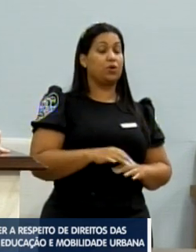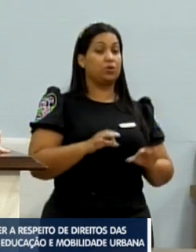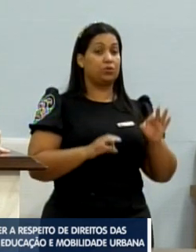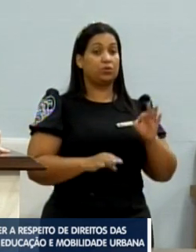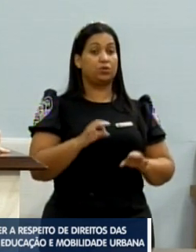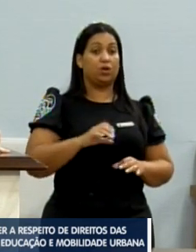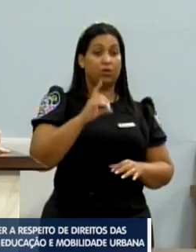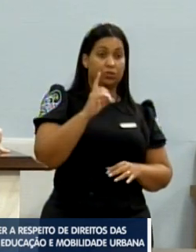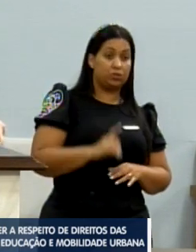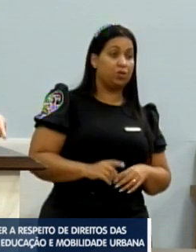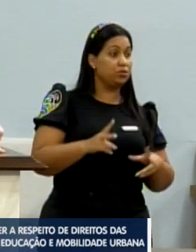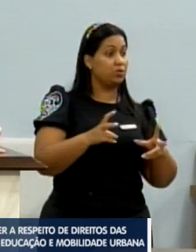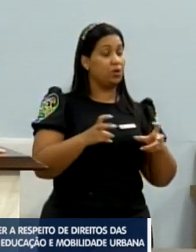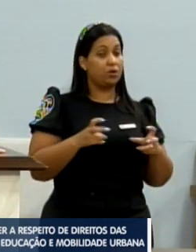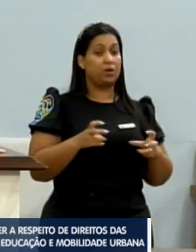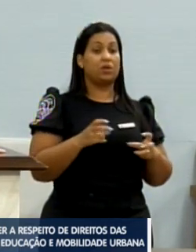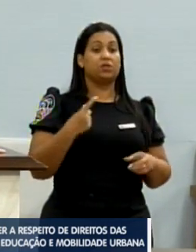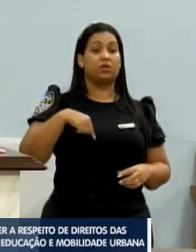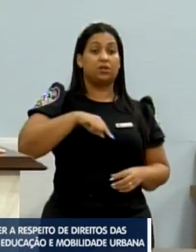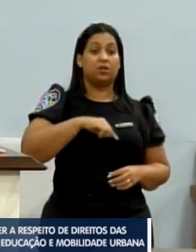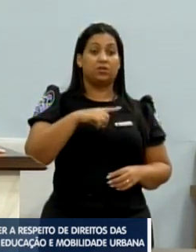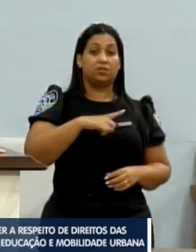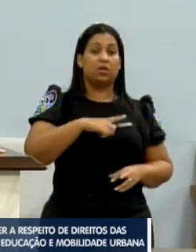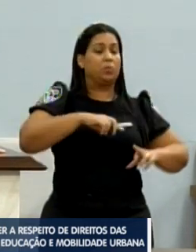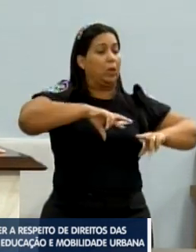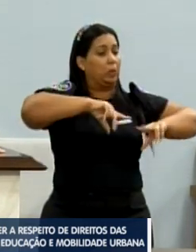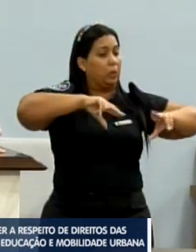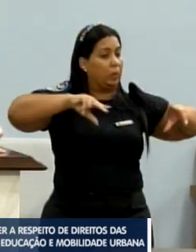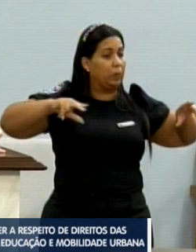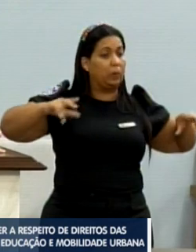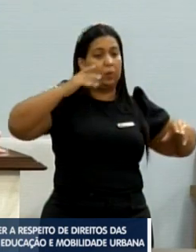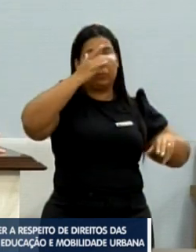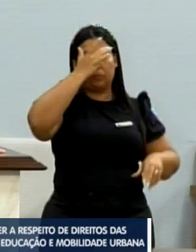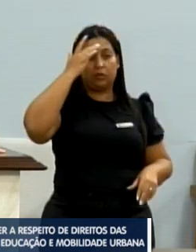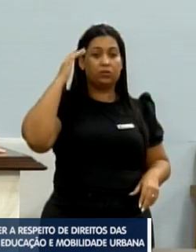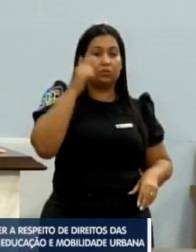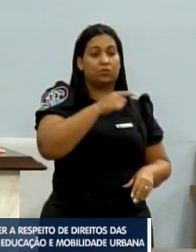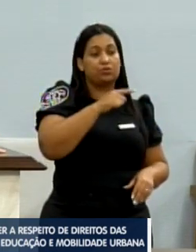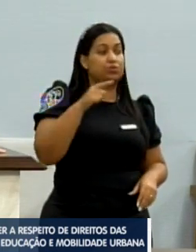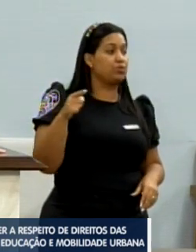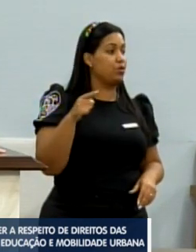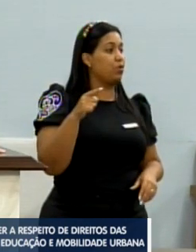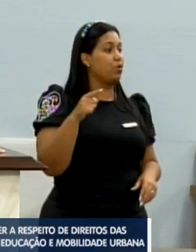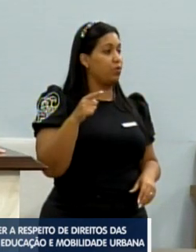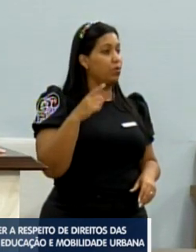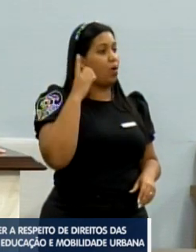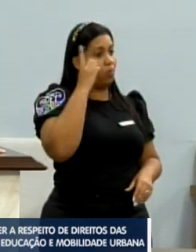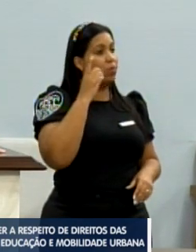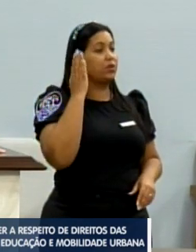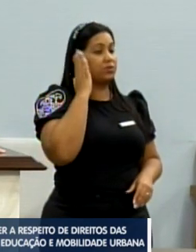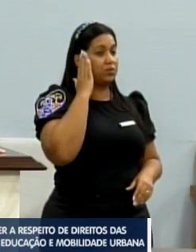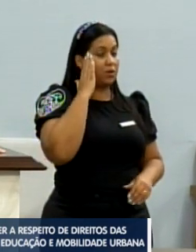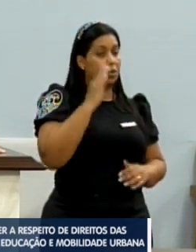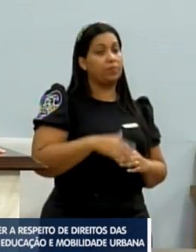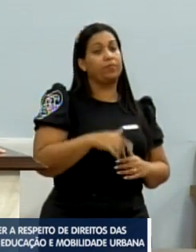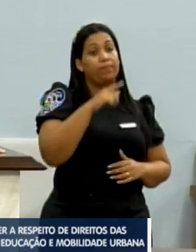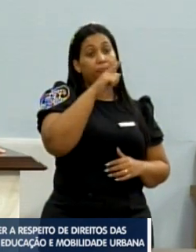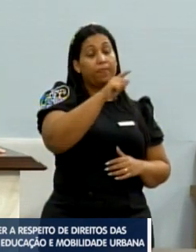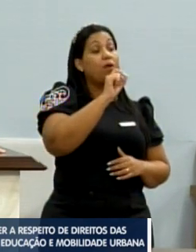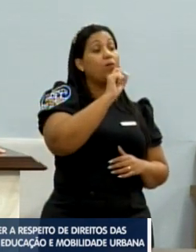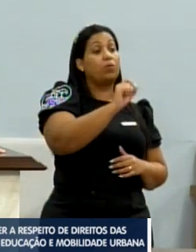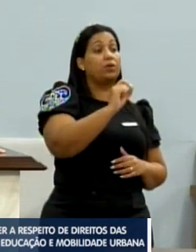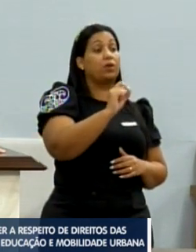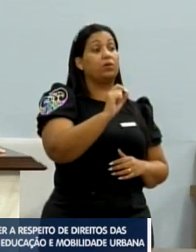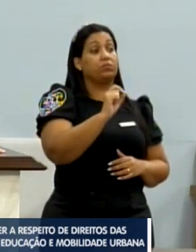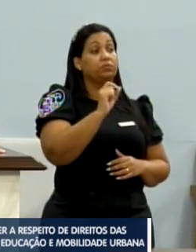apenas reconhece. Nós temos aqui vários parlamentares advogados, sabem muito bem o que eu estou falando. O judiciário só reconhece o direito, e